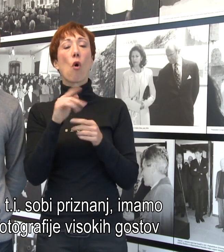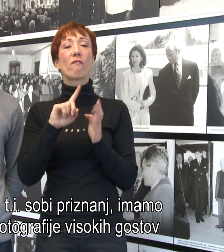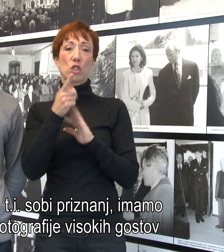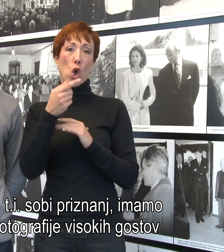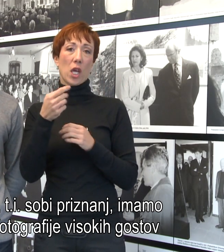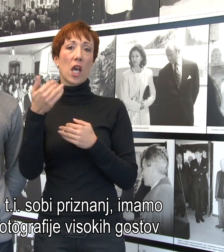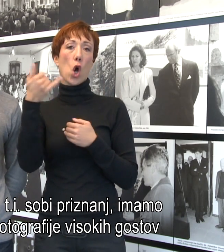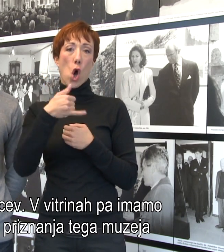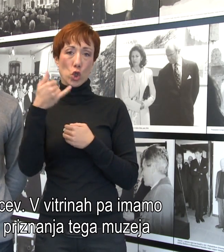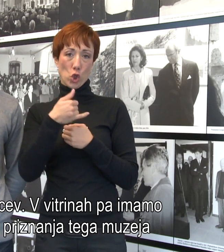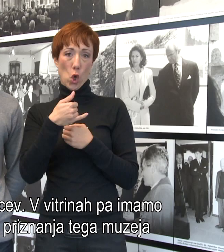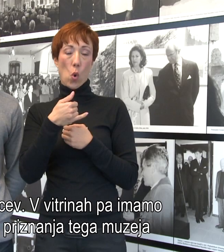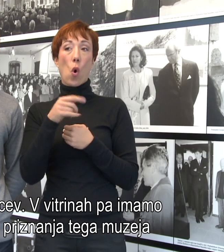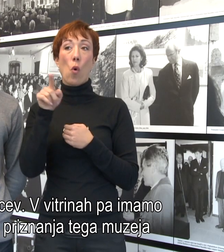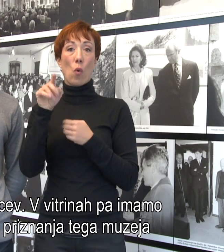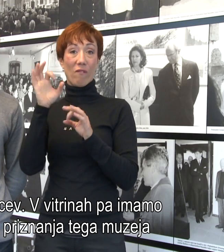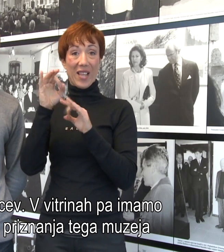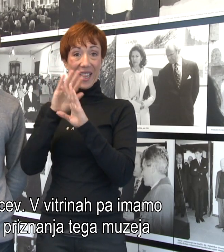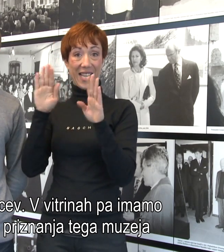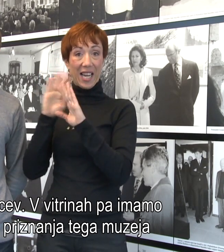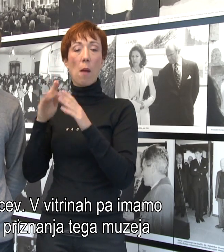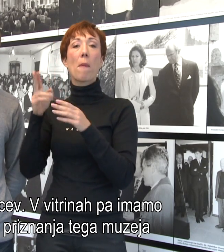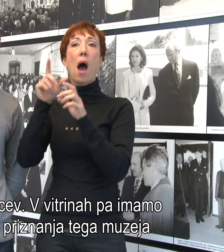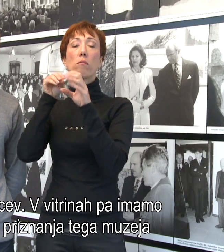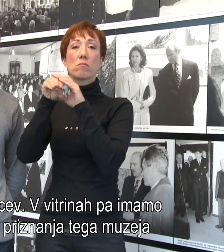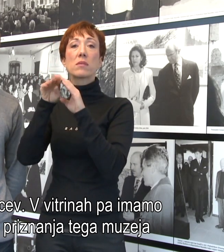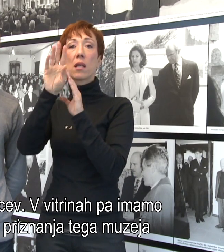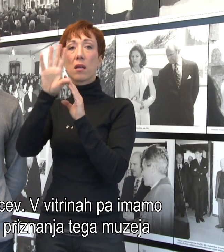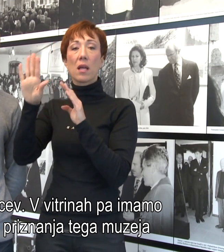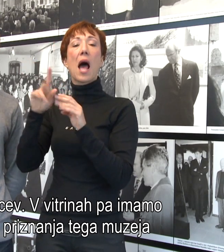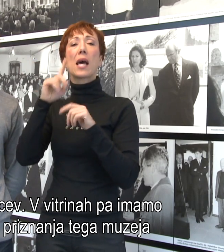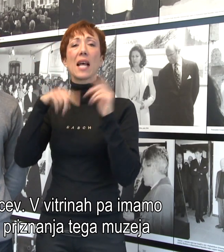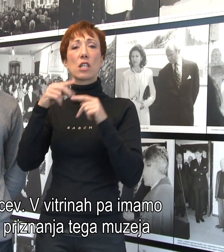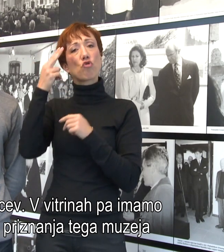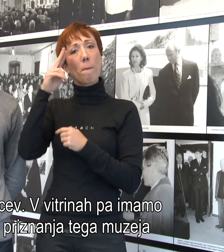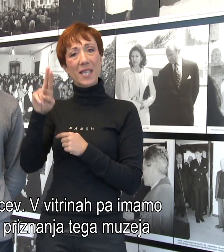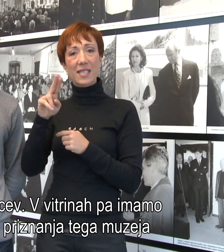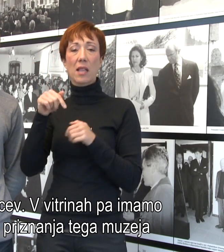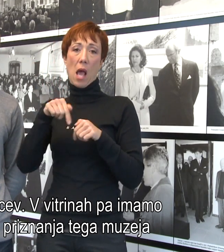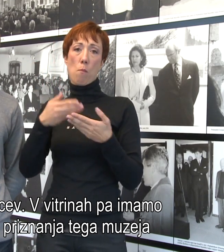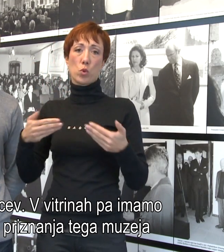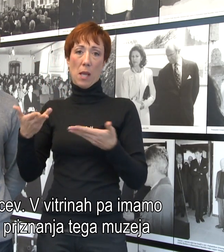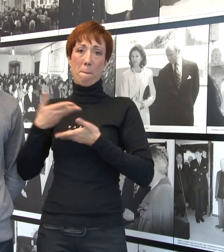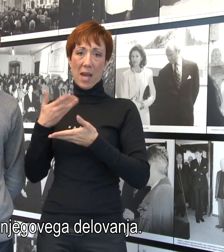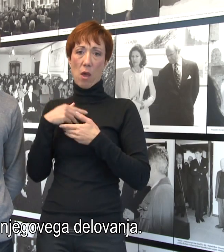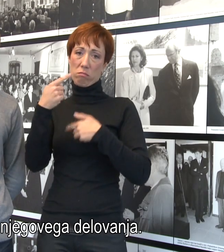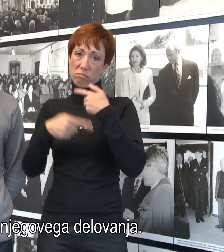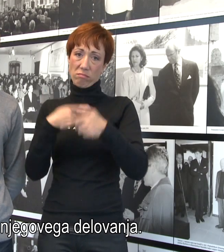v vitrinah pa se nahajajo različna priznanja, ki jih je muzej prejel tekom svojega